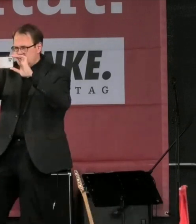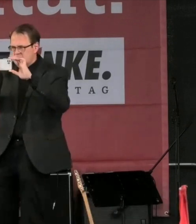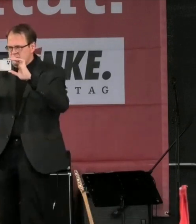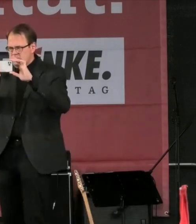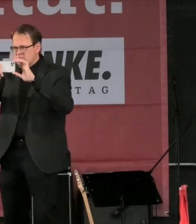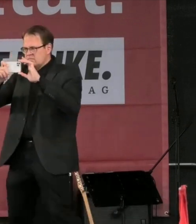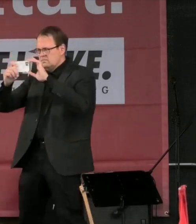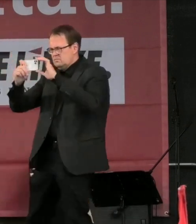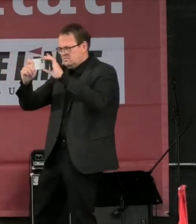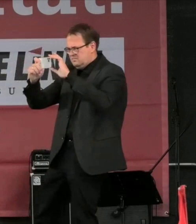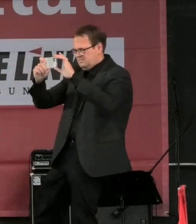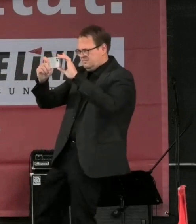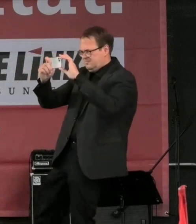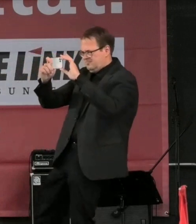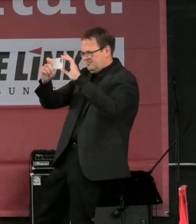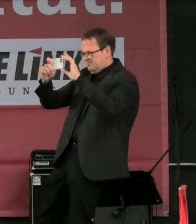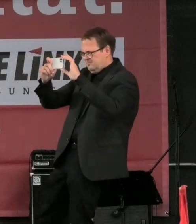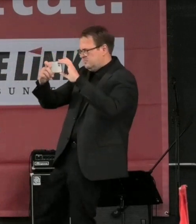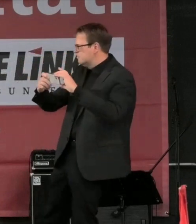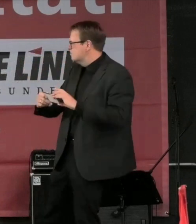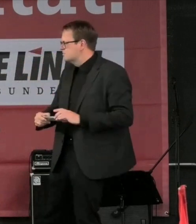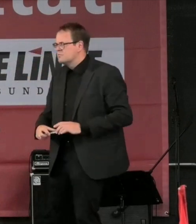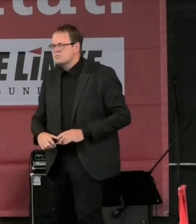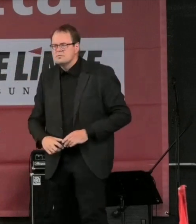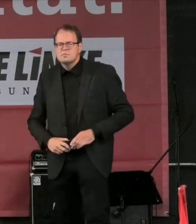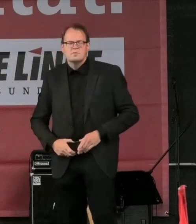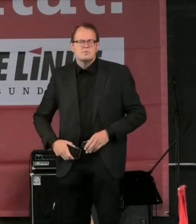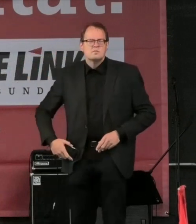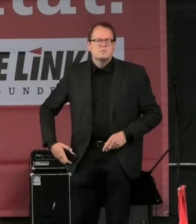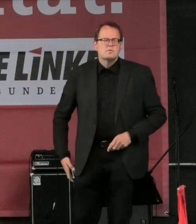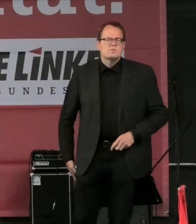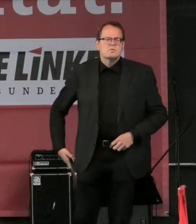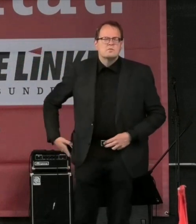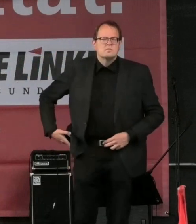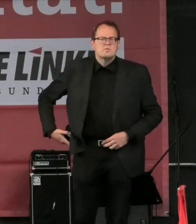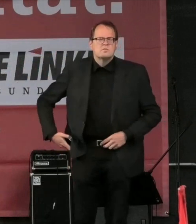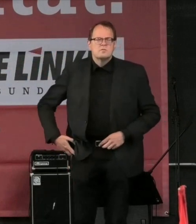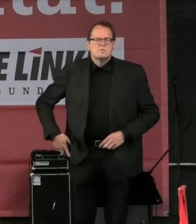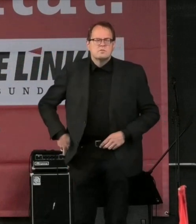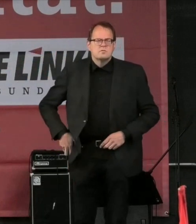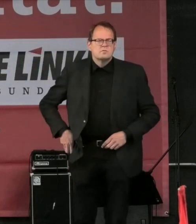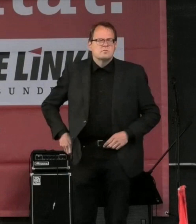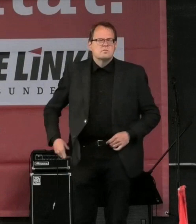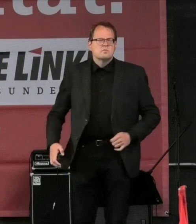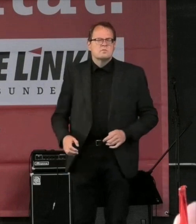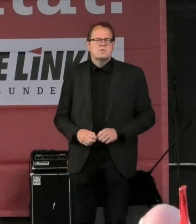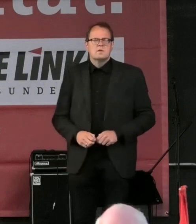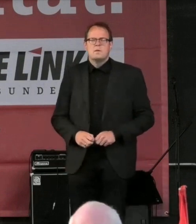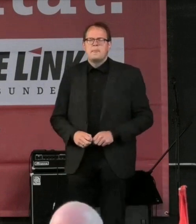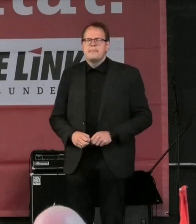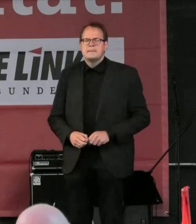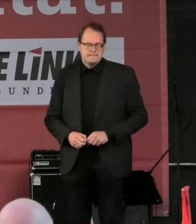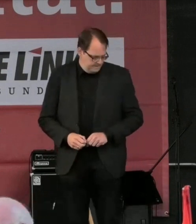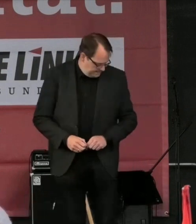säbelrasseln geben und das heißt ja nicht dass man alles gut finden muss was in russland passiert als